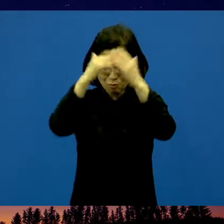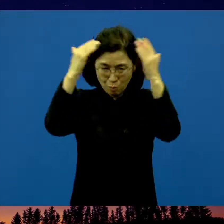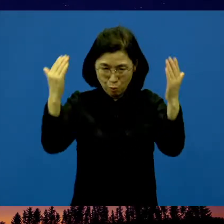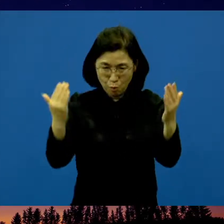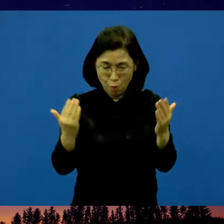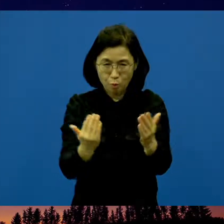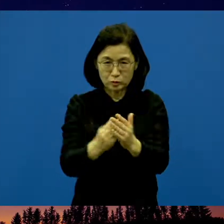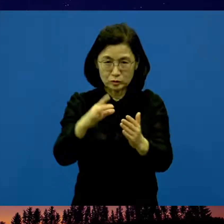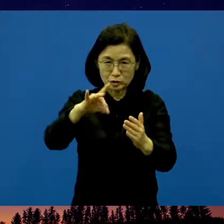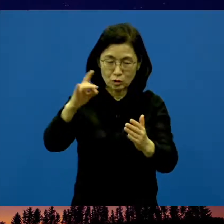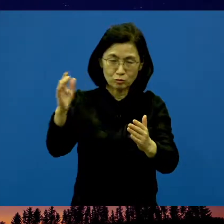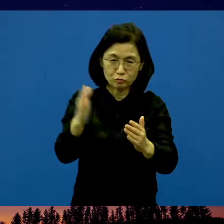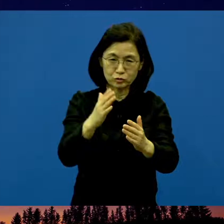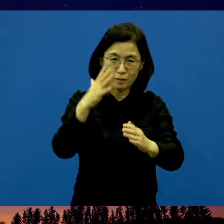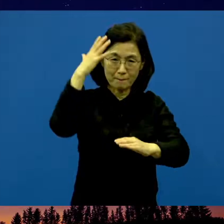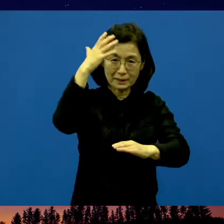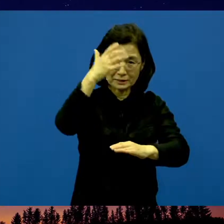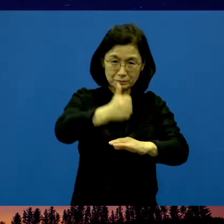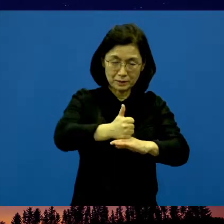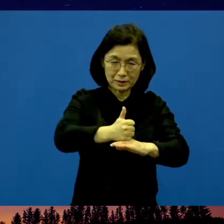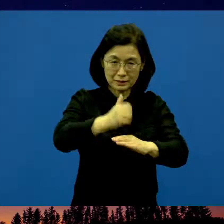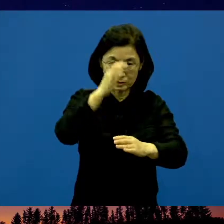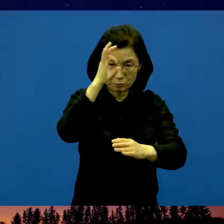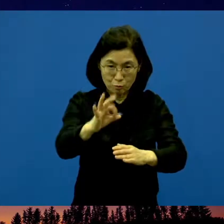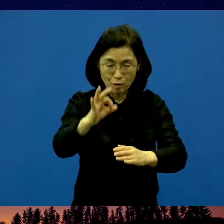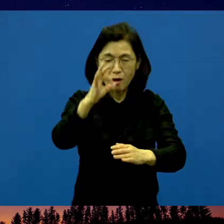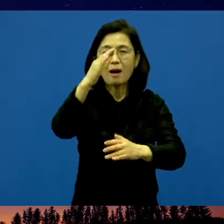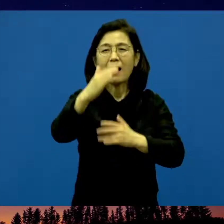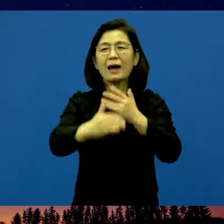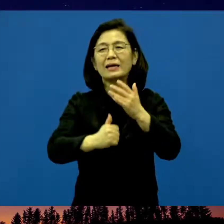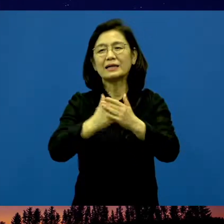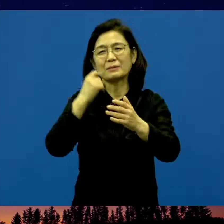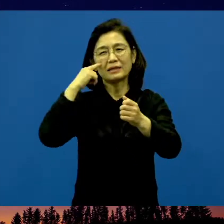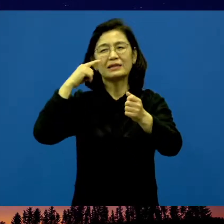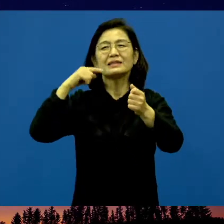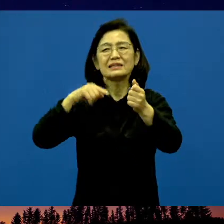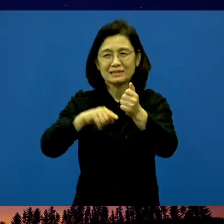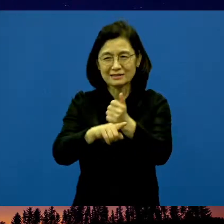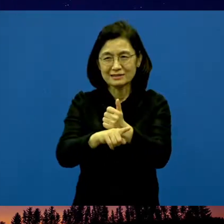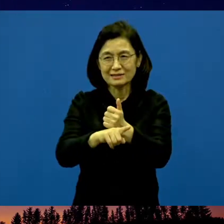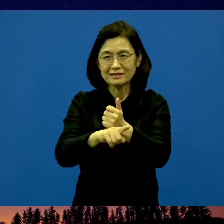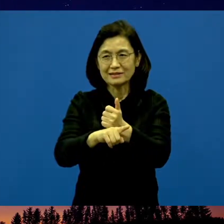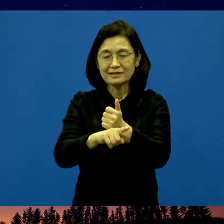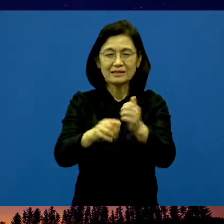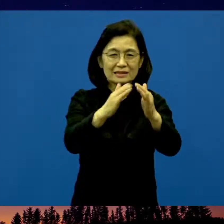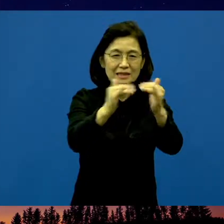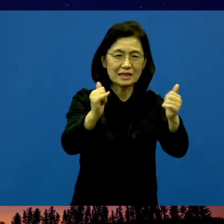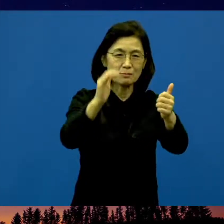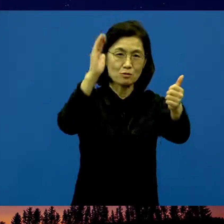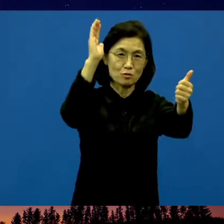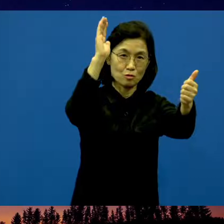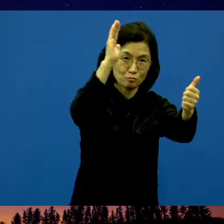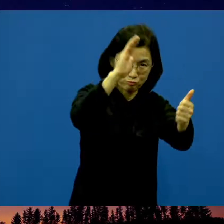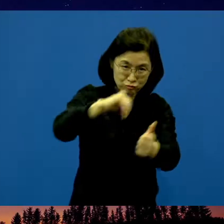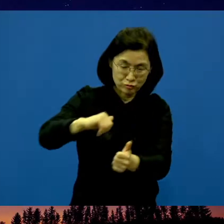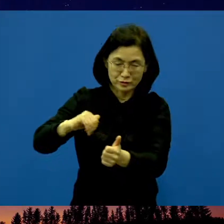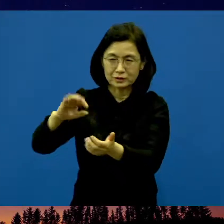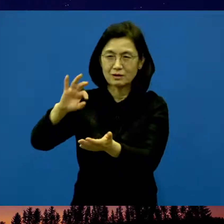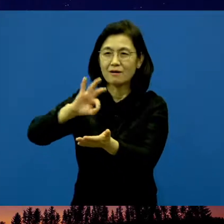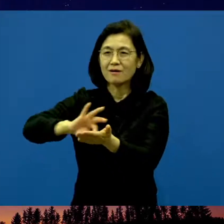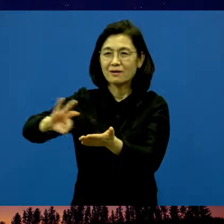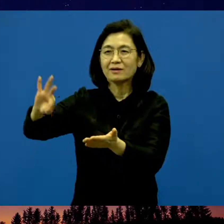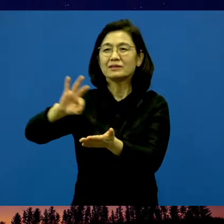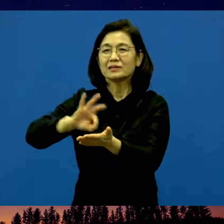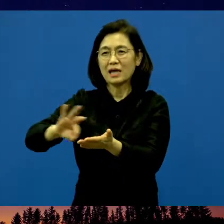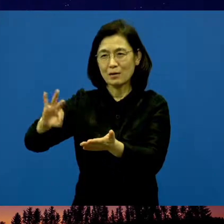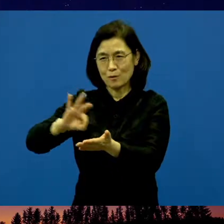뜻을 성취하기 위하여 사람들을 불러내시는데 그 사용하시는데 그들 안에서 행하시는데 어떻게 하나님이